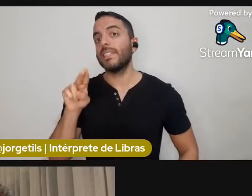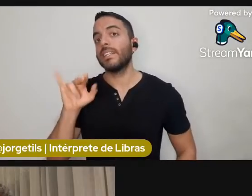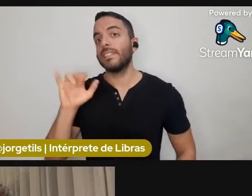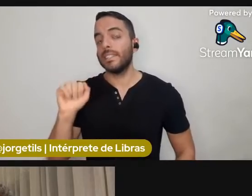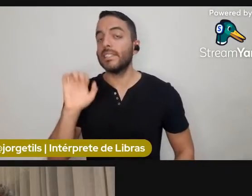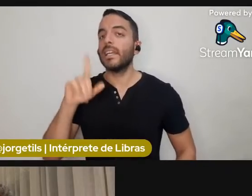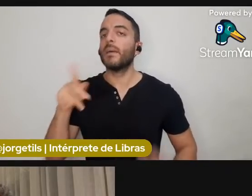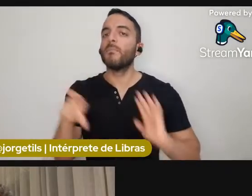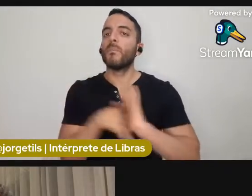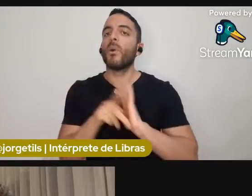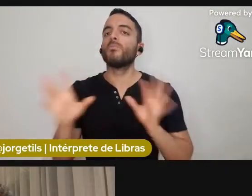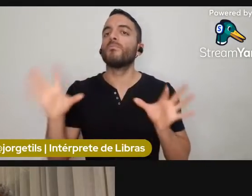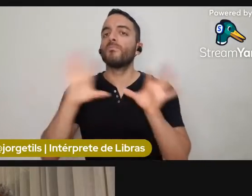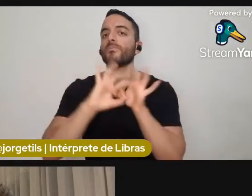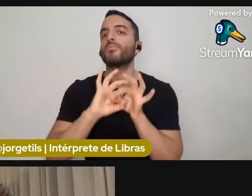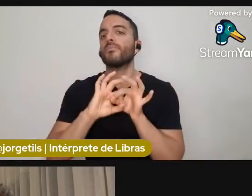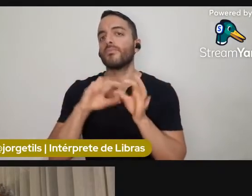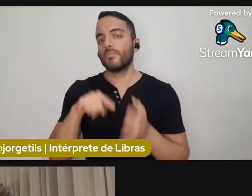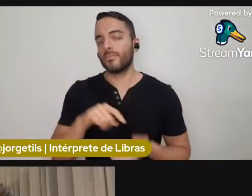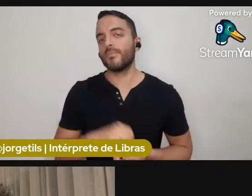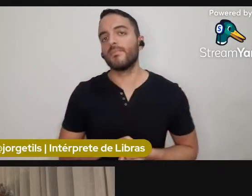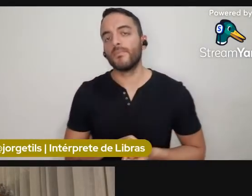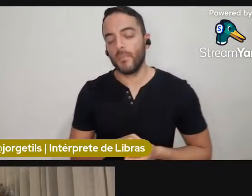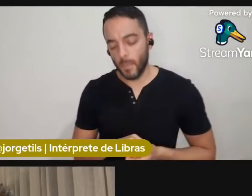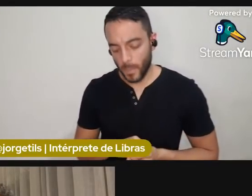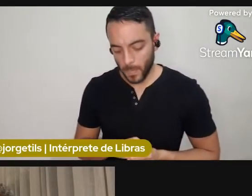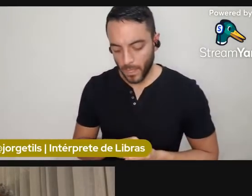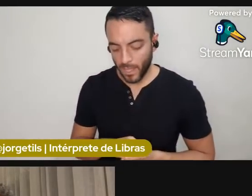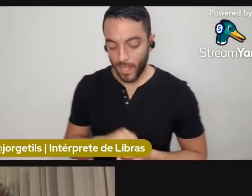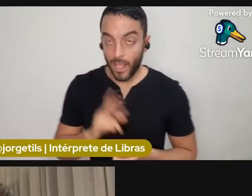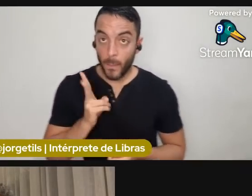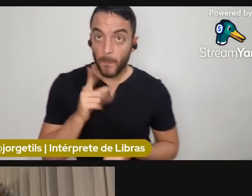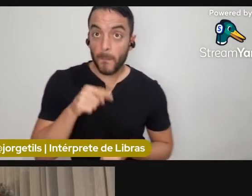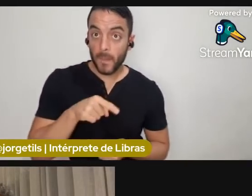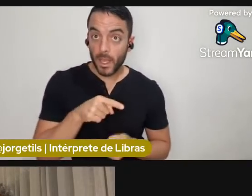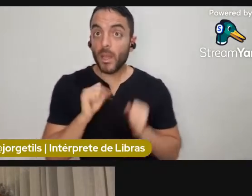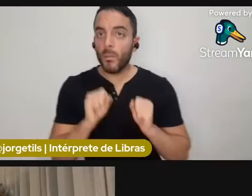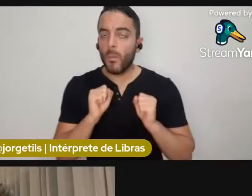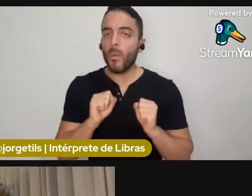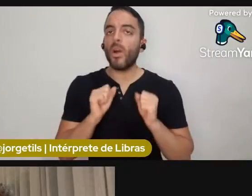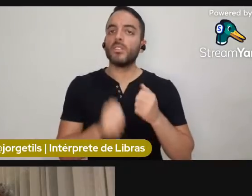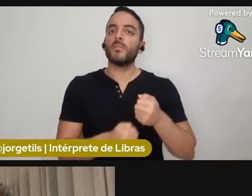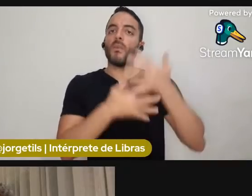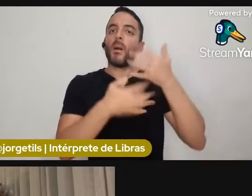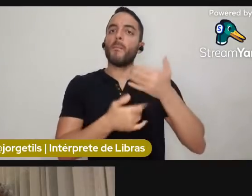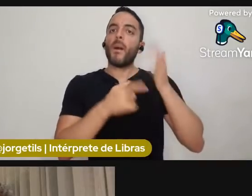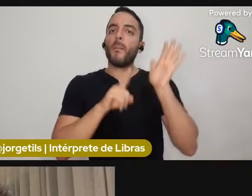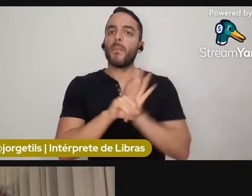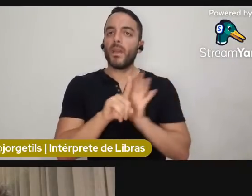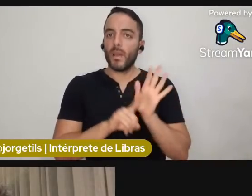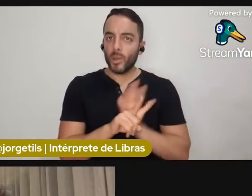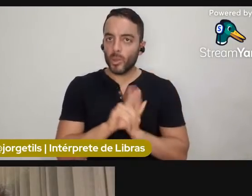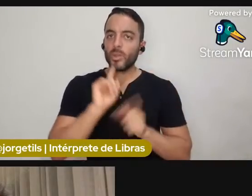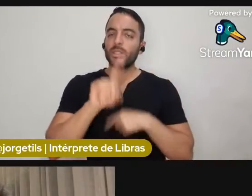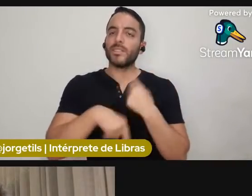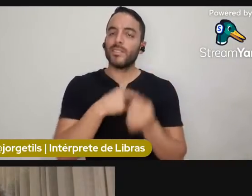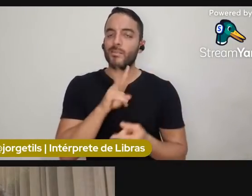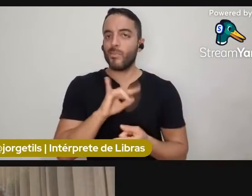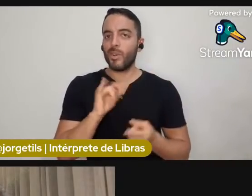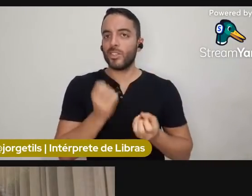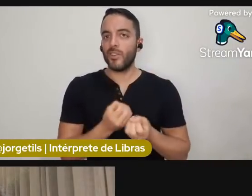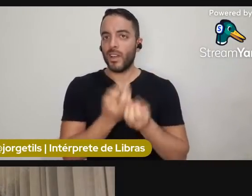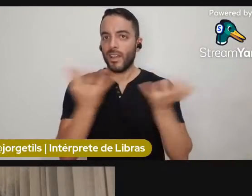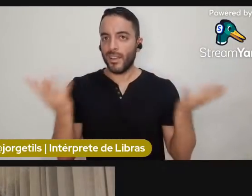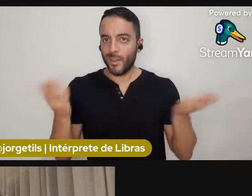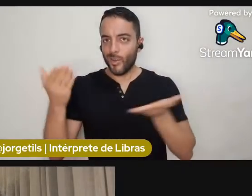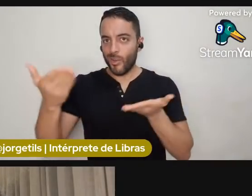E também nesse chat vocês podem fazer as perguntas que a gente vai estar depois direcionando aos nossos convidados.